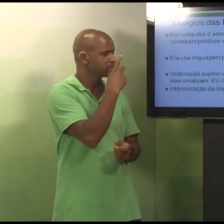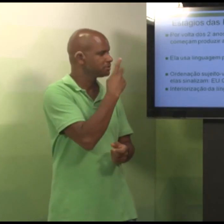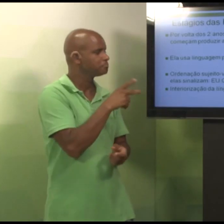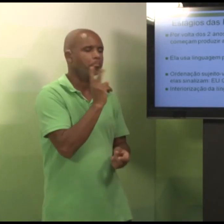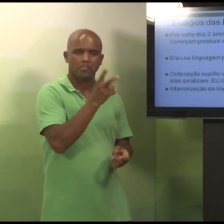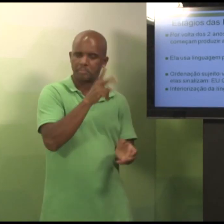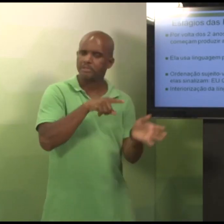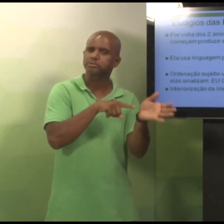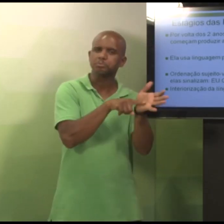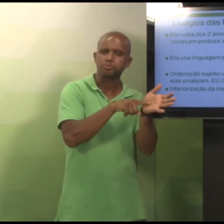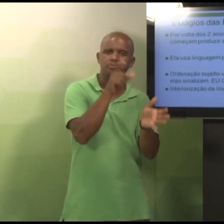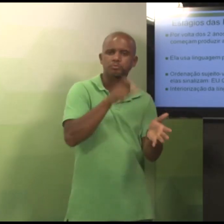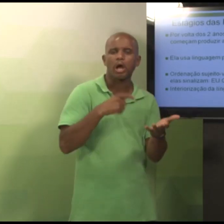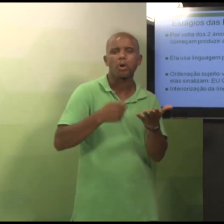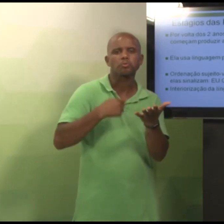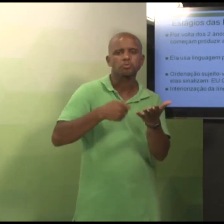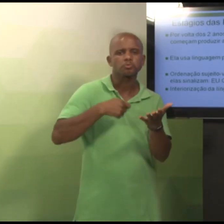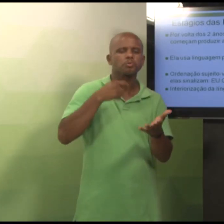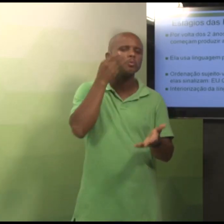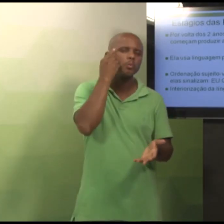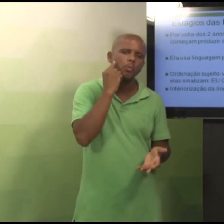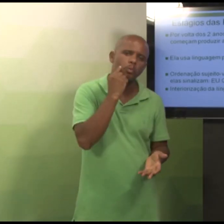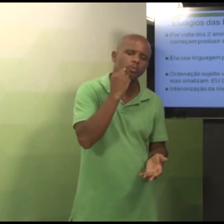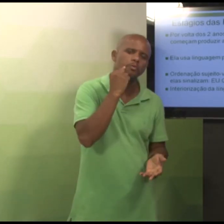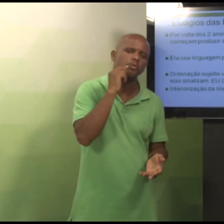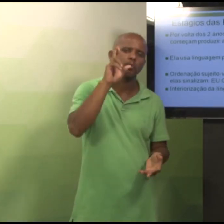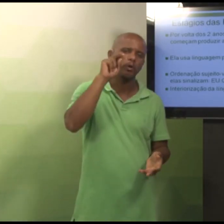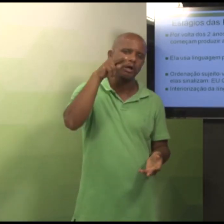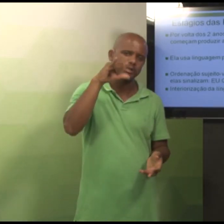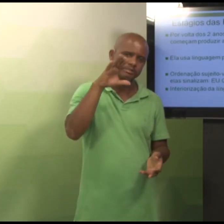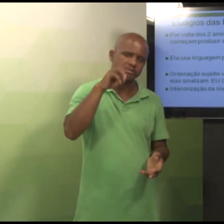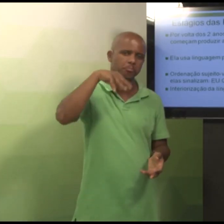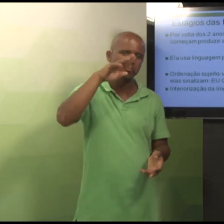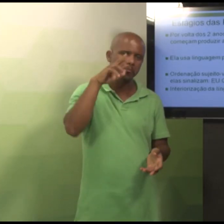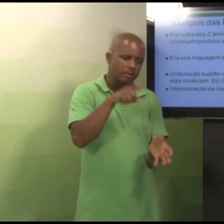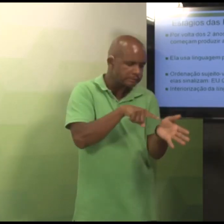que interessante. A pesquisa desenvolvida por Ronice Miller